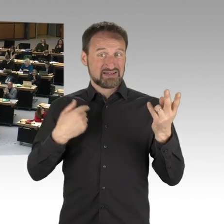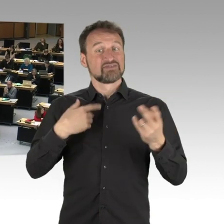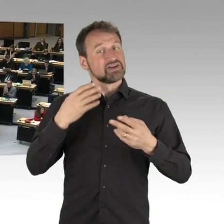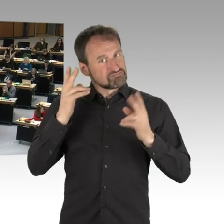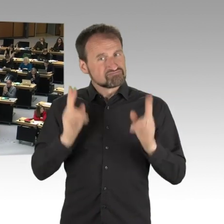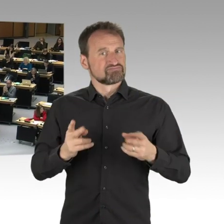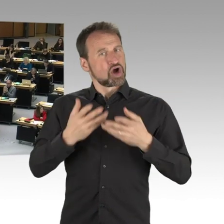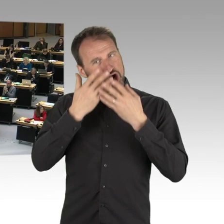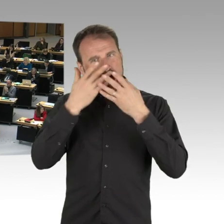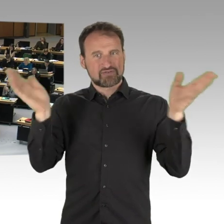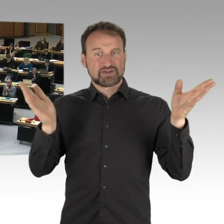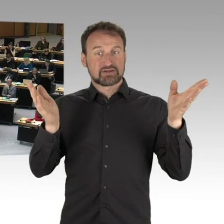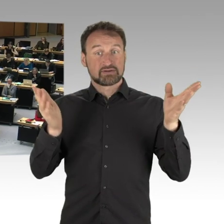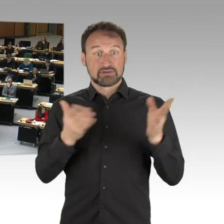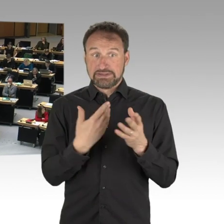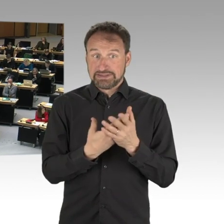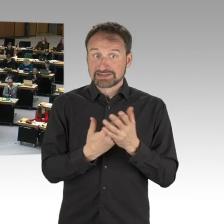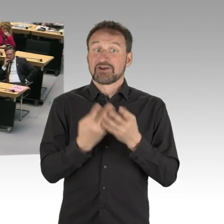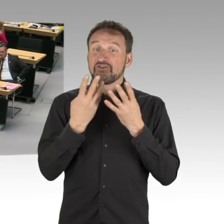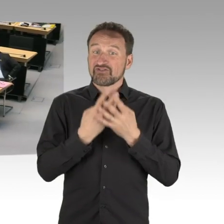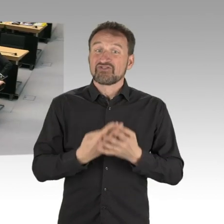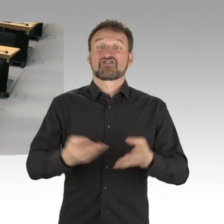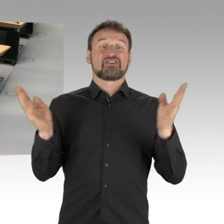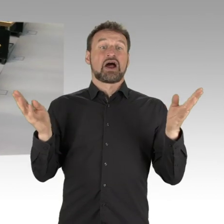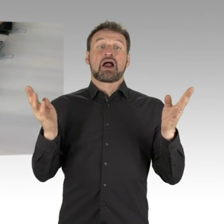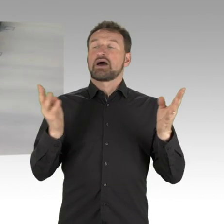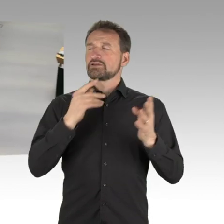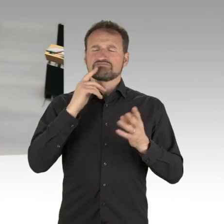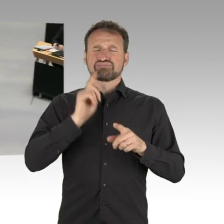Für die FDP-Fraktion hat Herr Kollege Fresdorf das Wort.